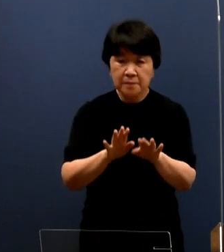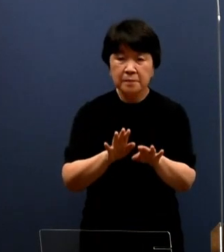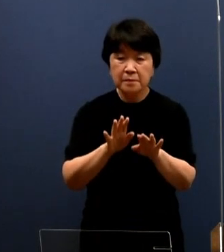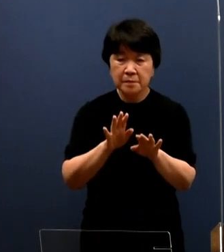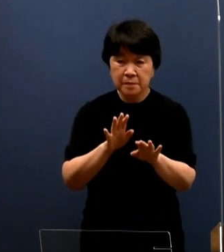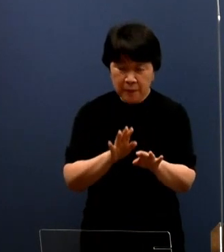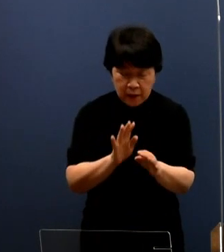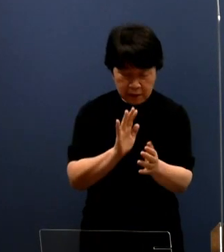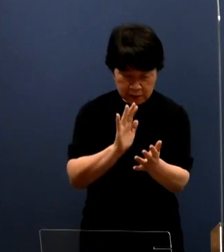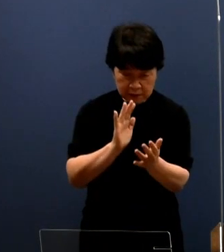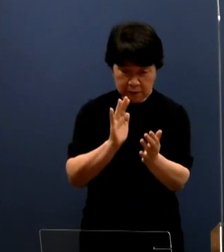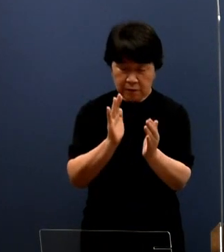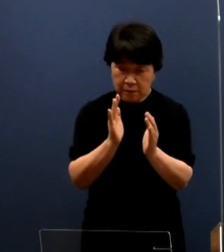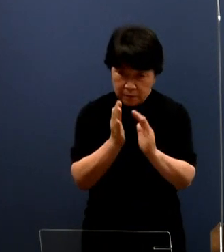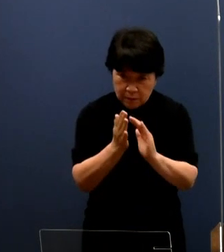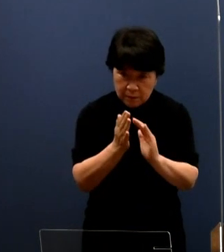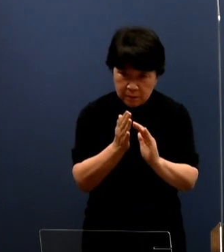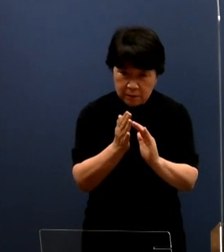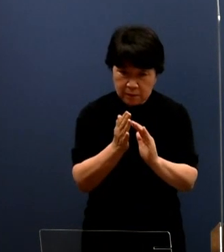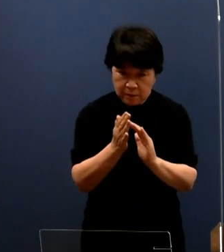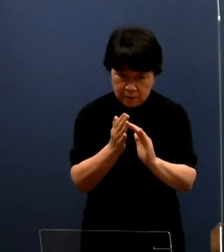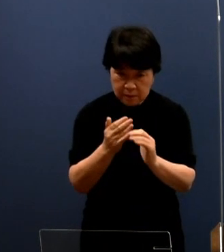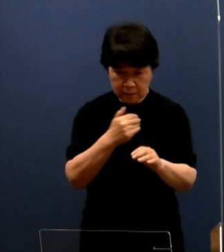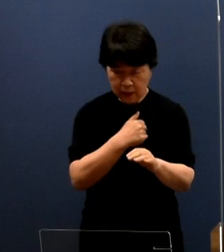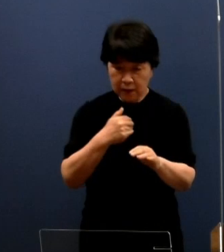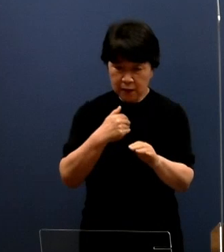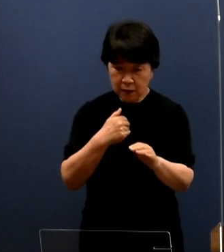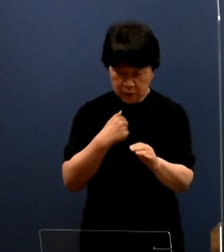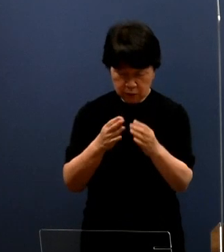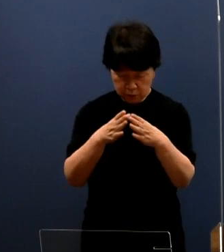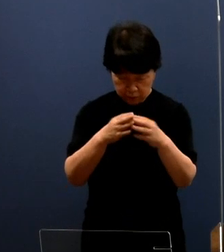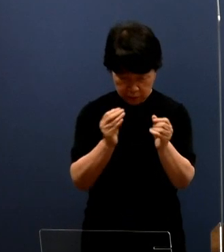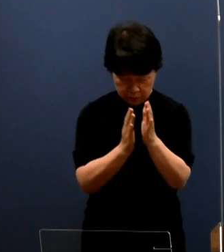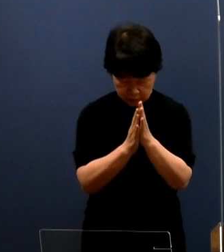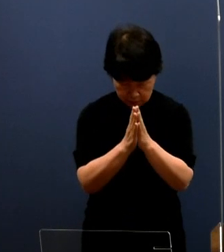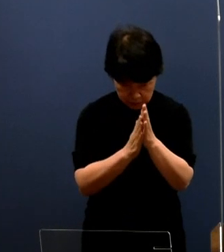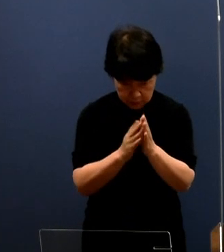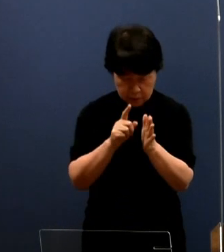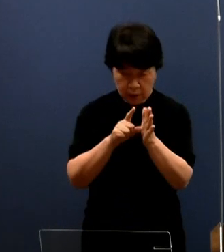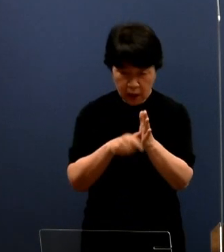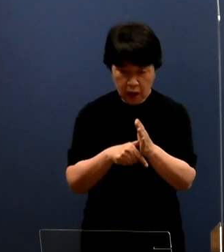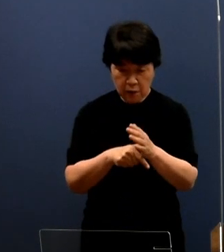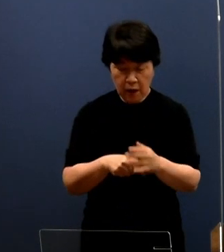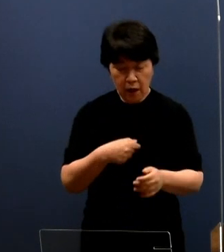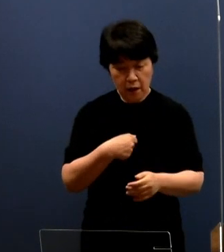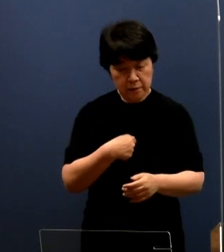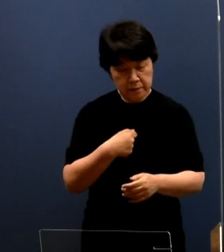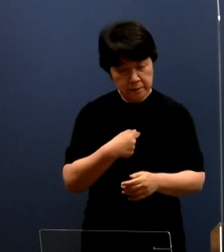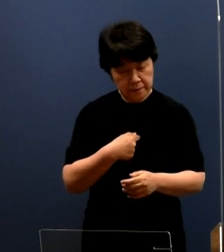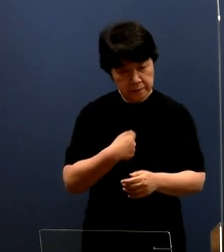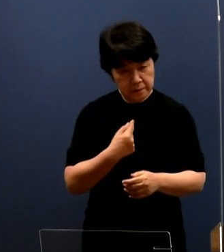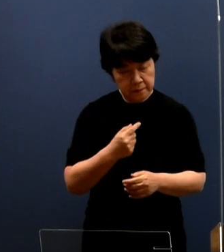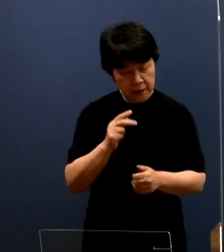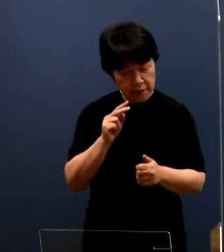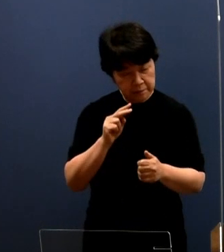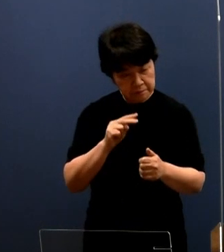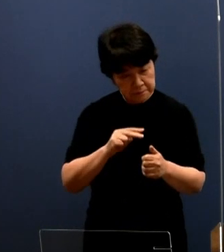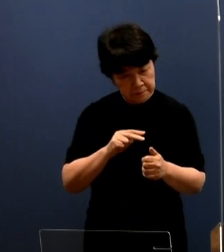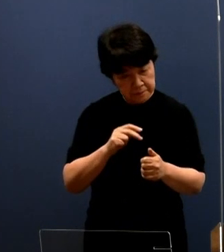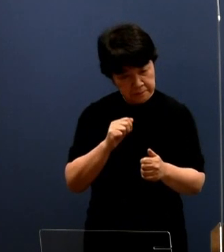葬という意味で、まあ、許容される範囲の内容なのではないか